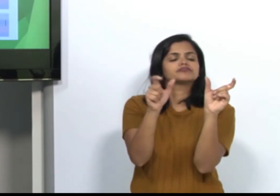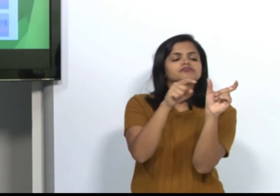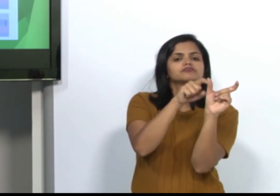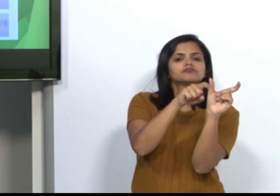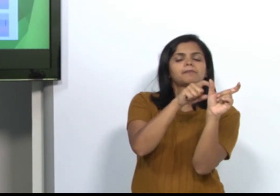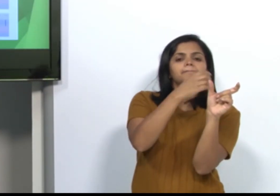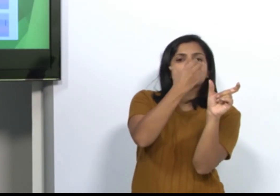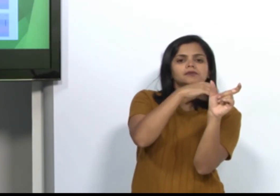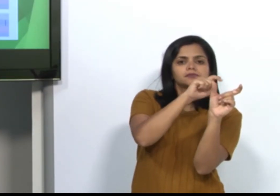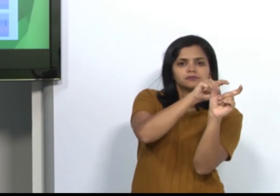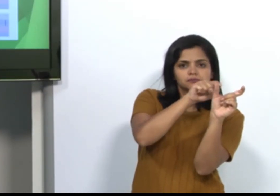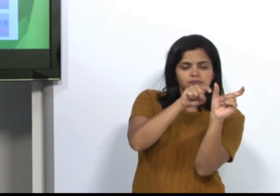esses sinais